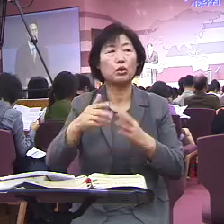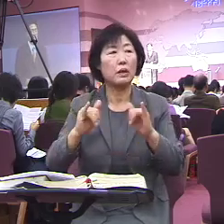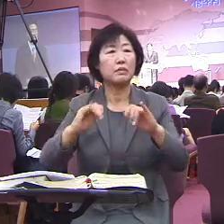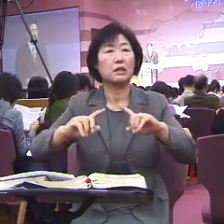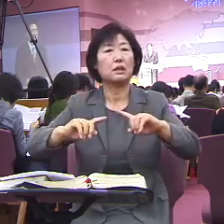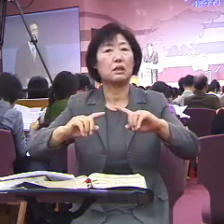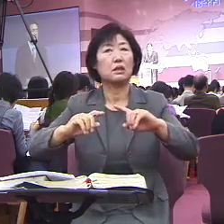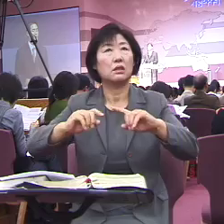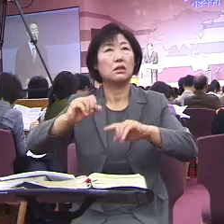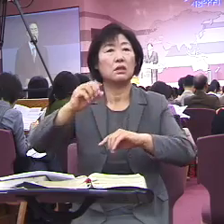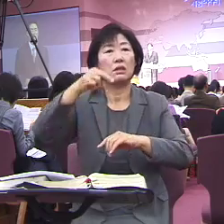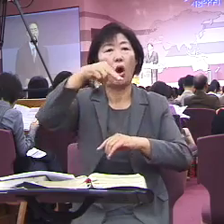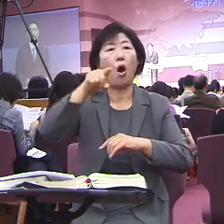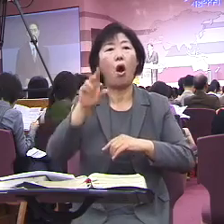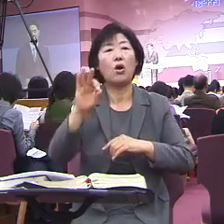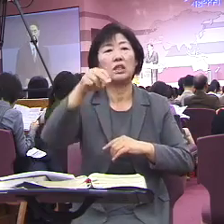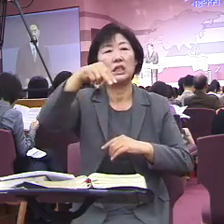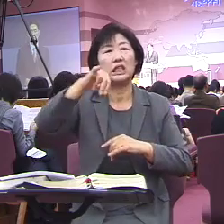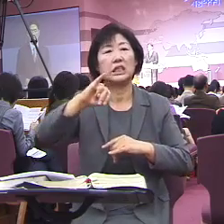또한